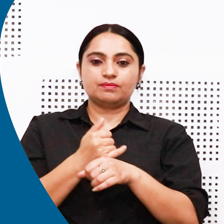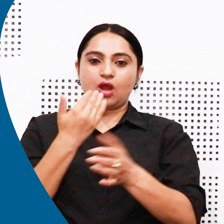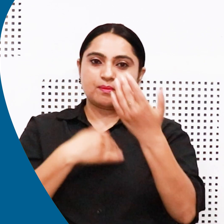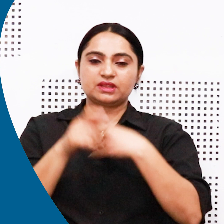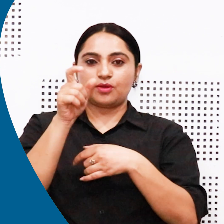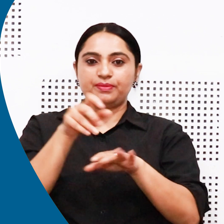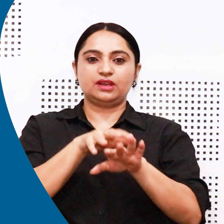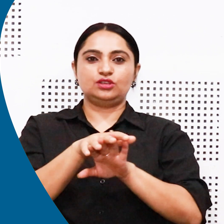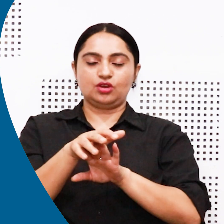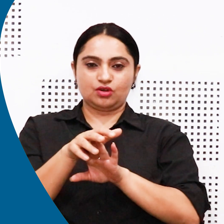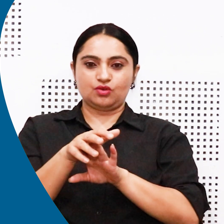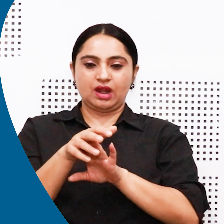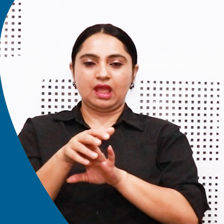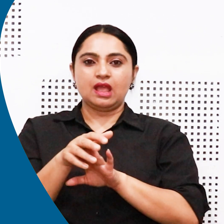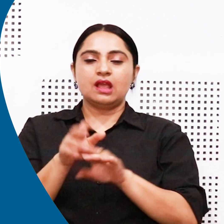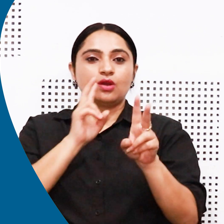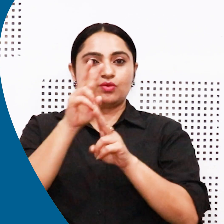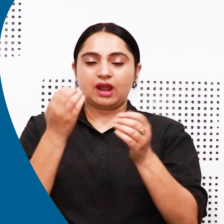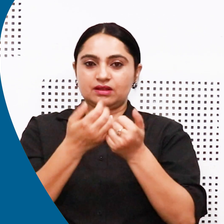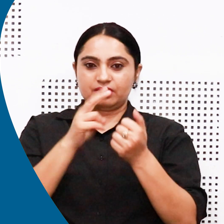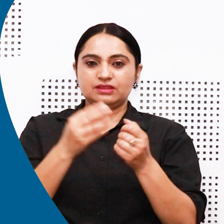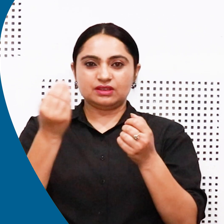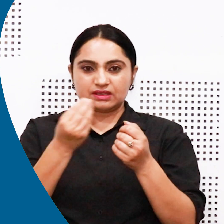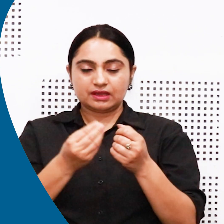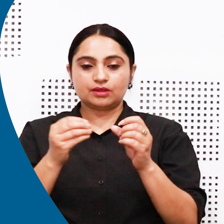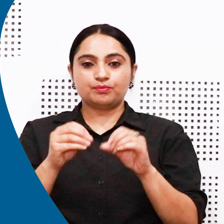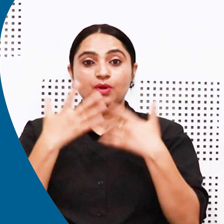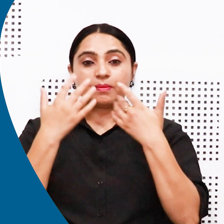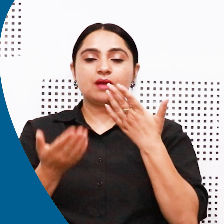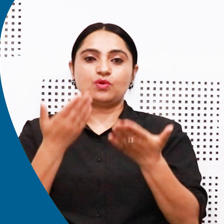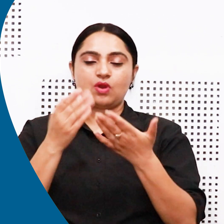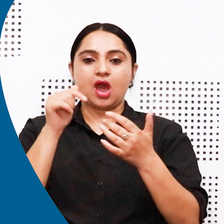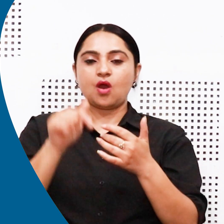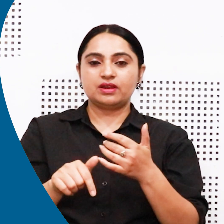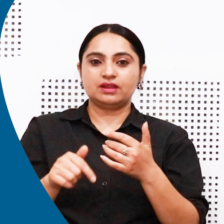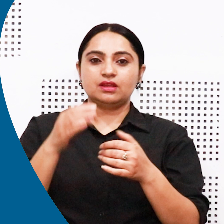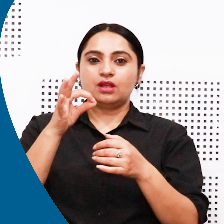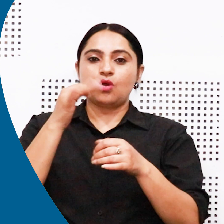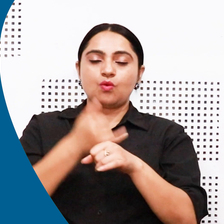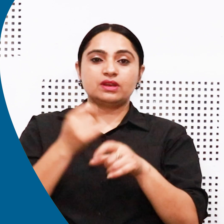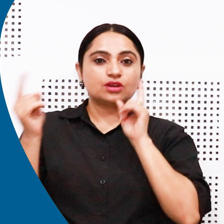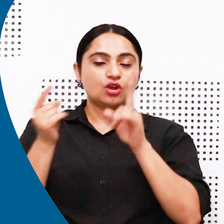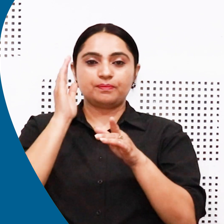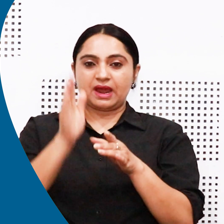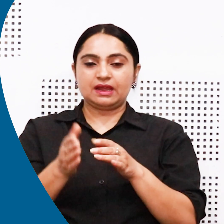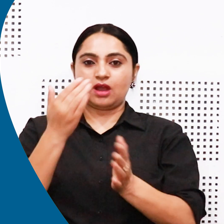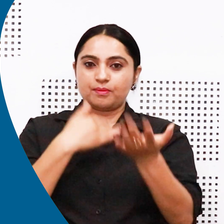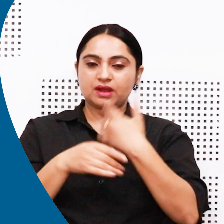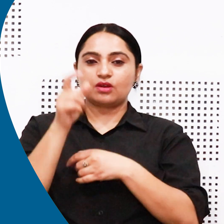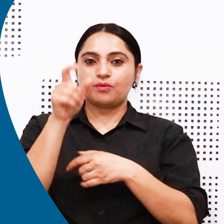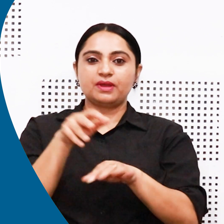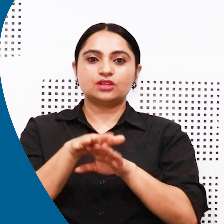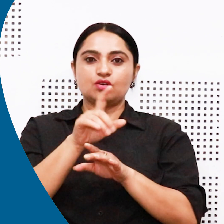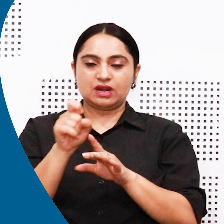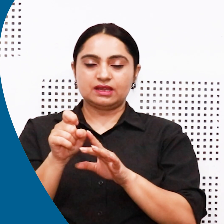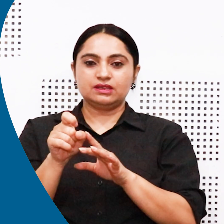भए जस्तो खालको मैले कुरा दर्शाएको थिएँ। सायद केही प्रभावहरू हुन सक्छन्। हालका दिनमा वालिङ नगरपालिकाले अपाङ्गता भएको